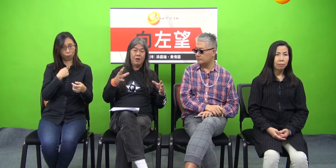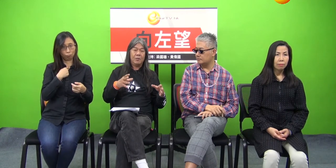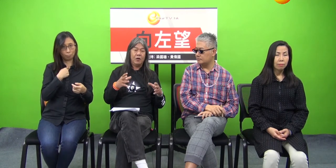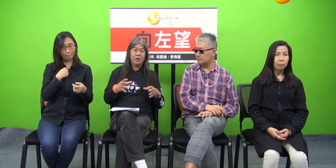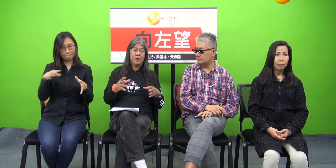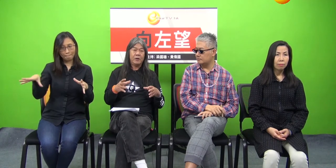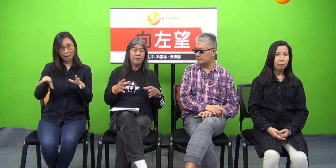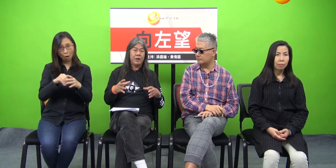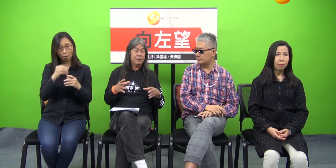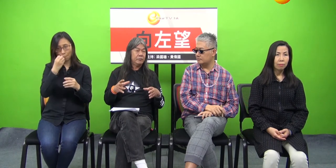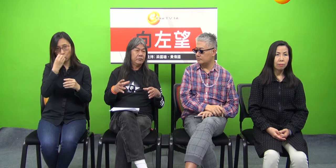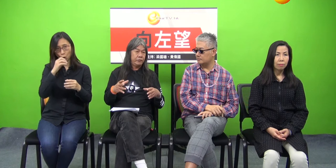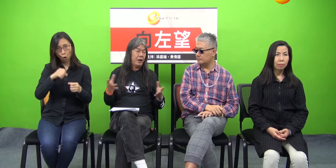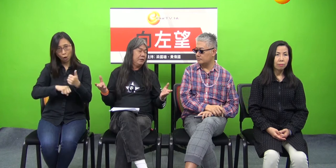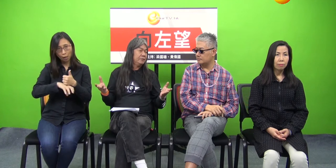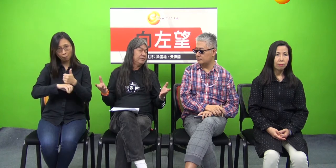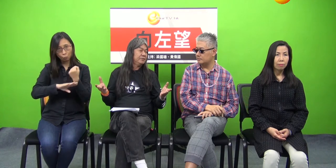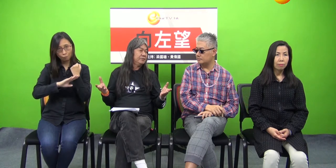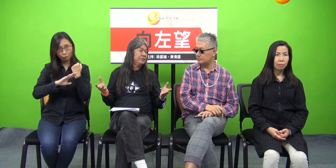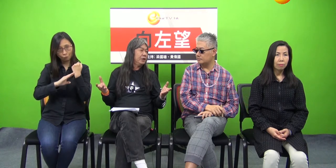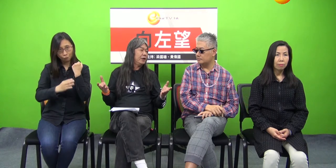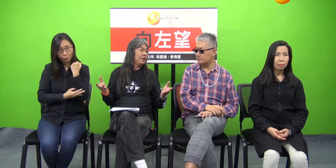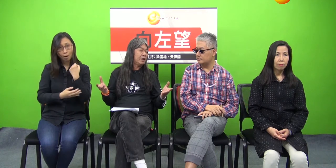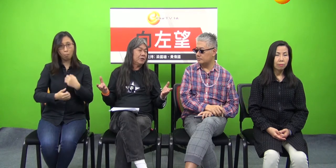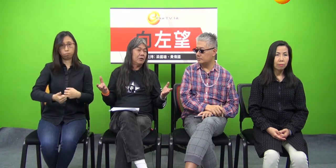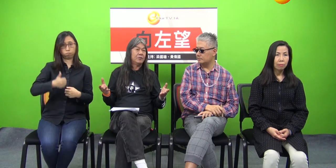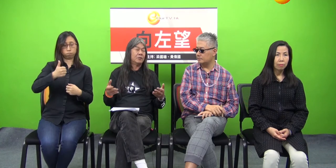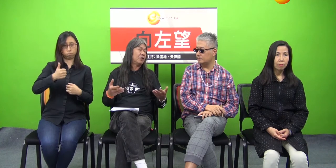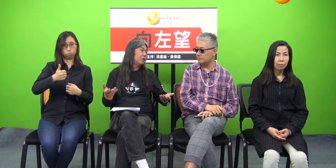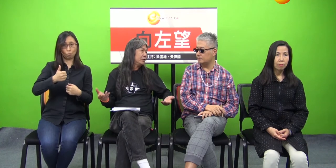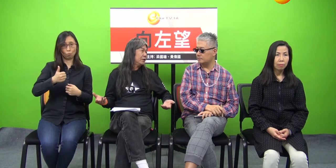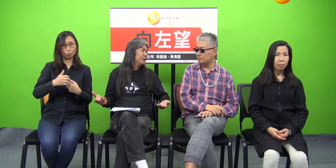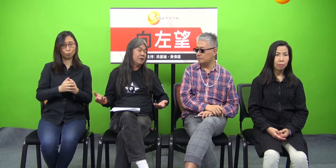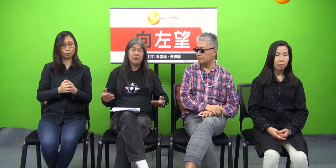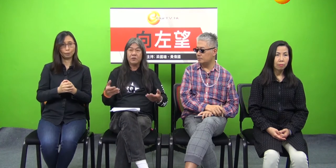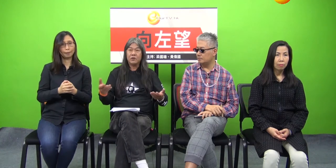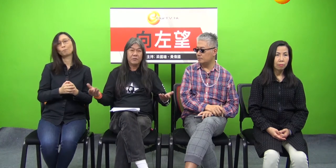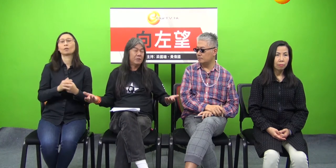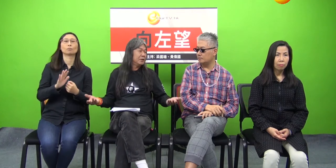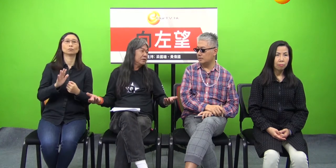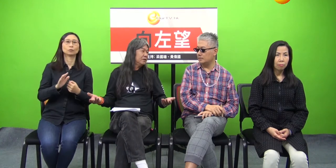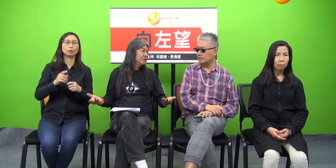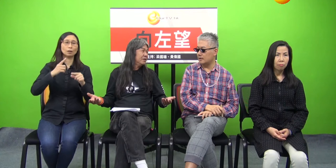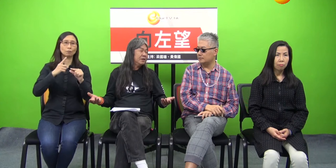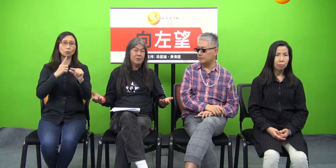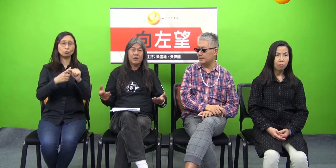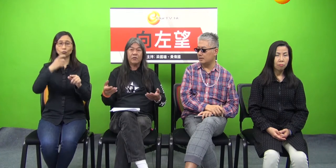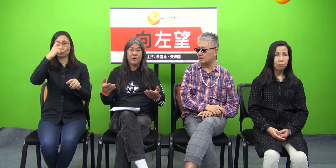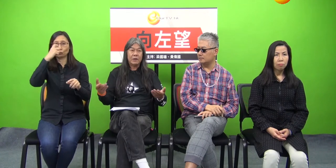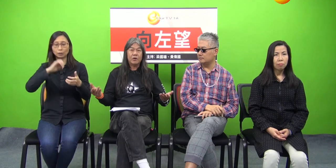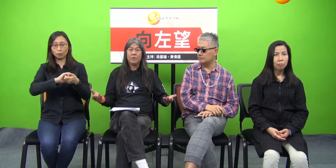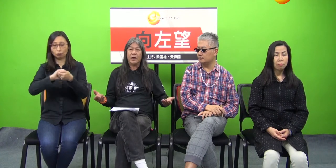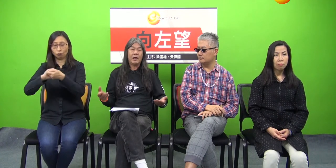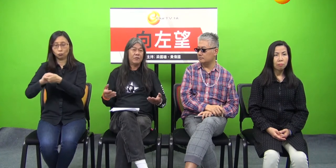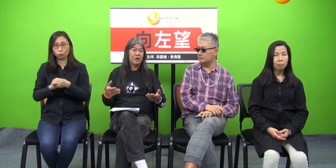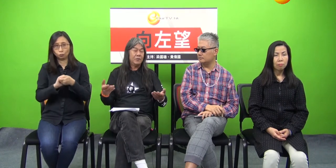包含香港的基本法， fine， 如果你認為是這樣的時候，那你使不使一國兩制？使不使中英聯合聲明？ 使不 使說，使